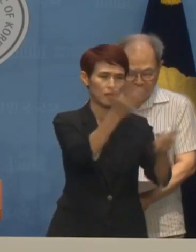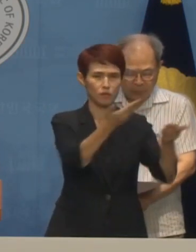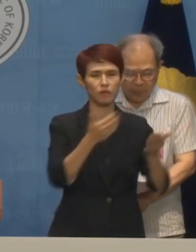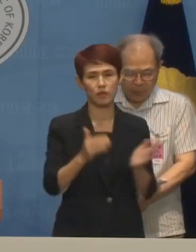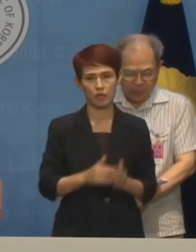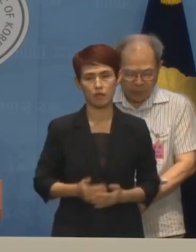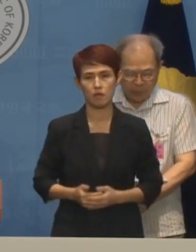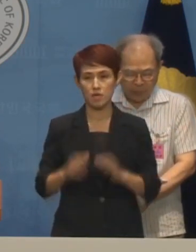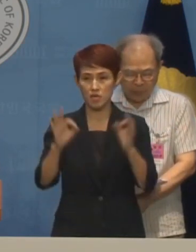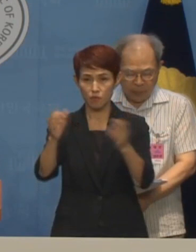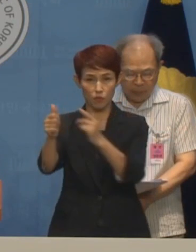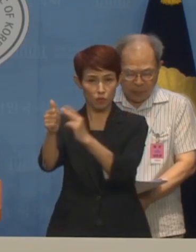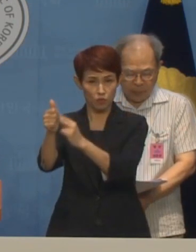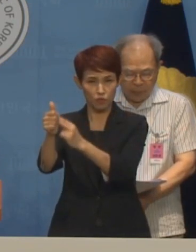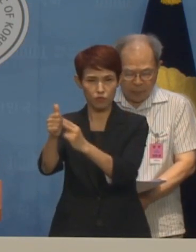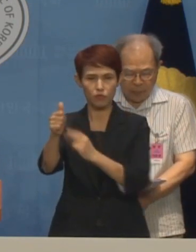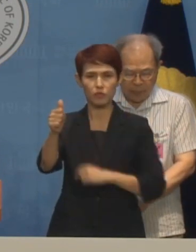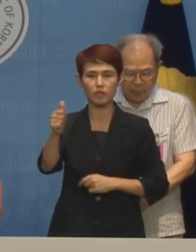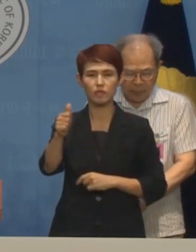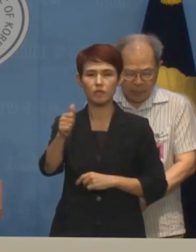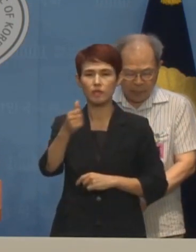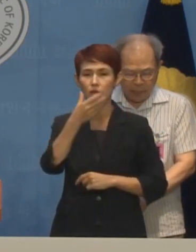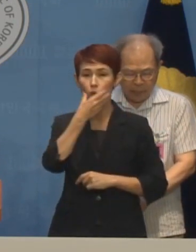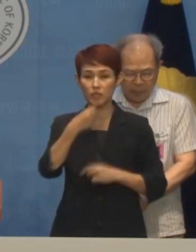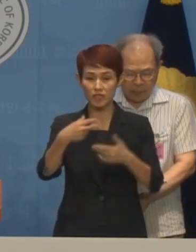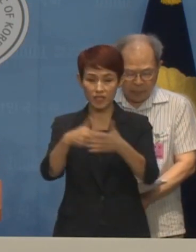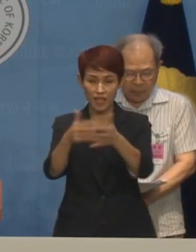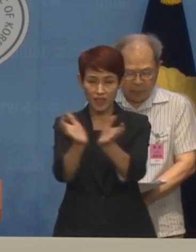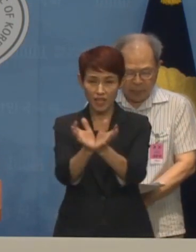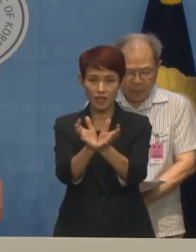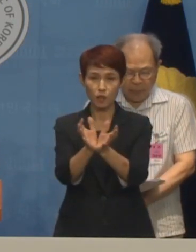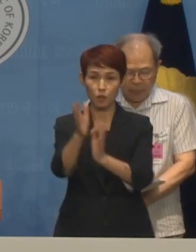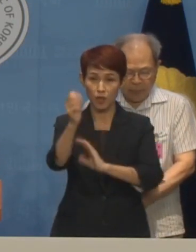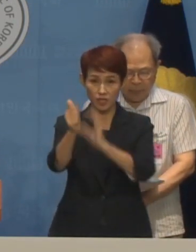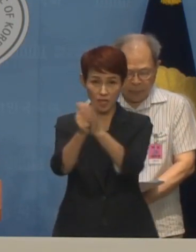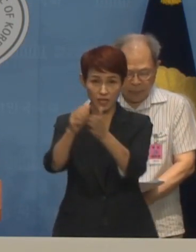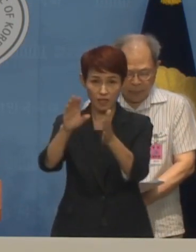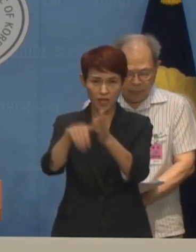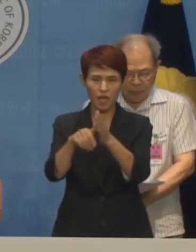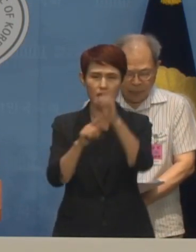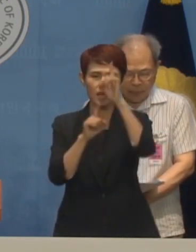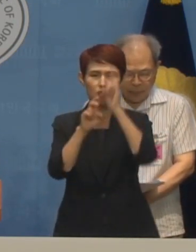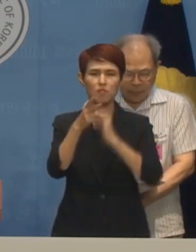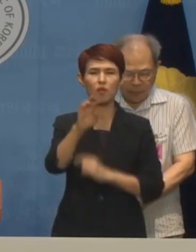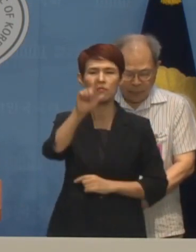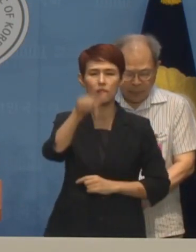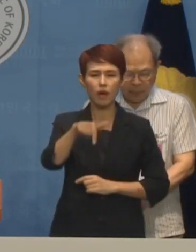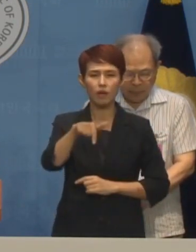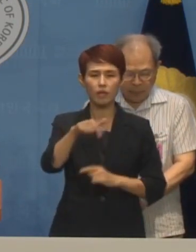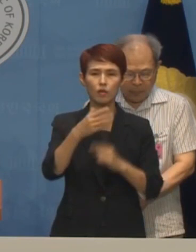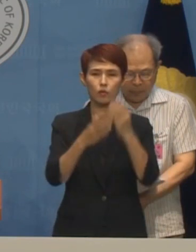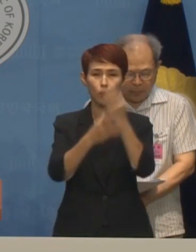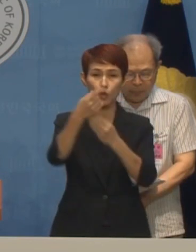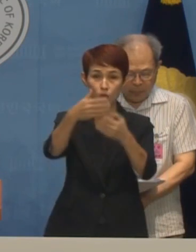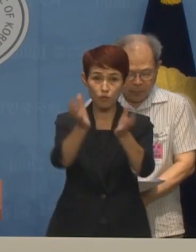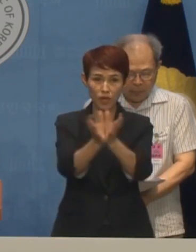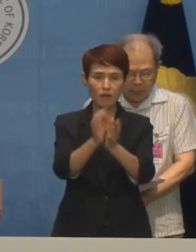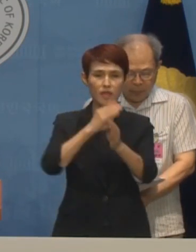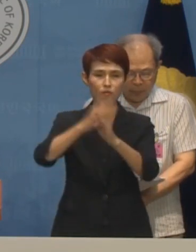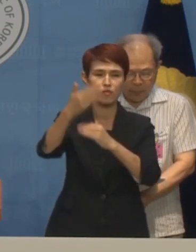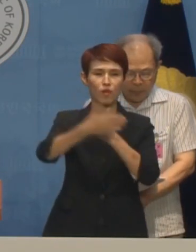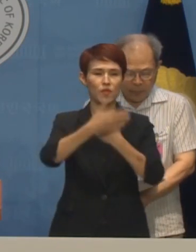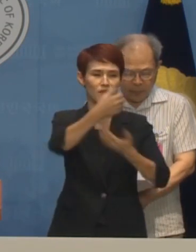김영석 교수는 한민족복지재단 회장으로서 이명박 정권 당시 통일부의 남북협력기금을